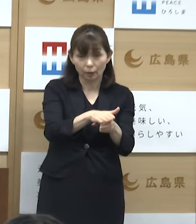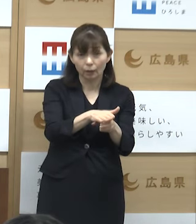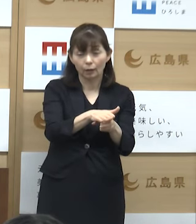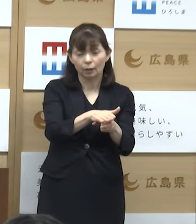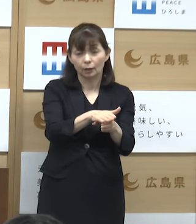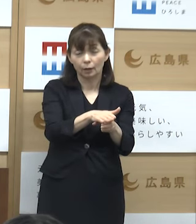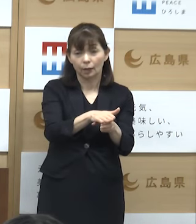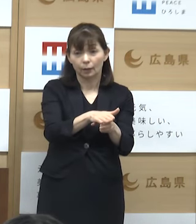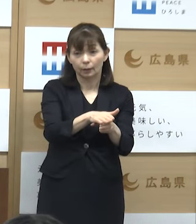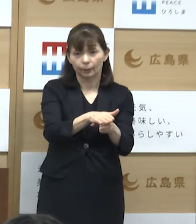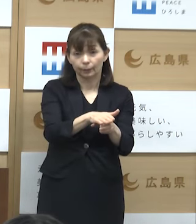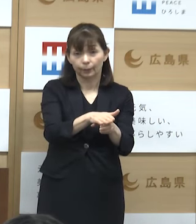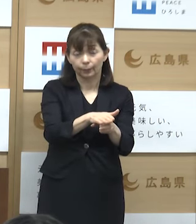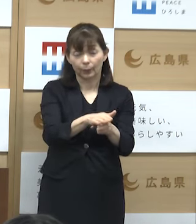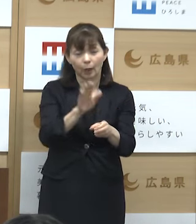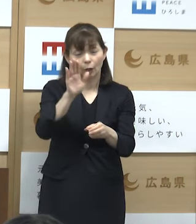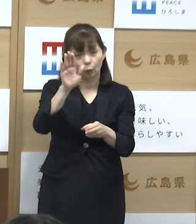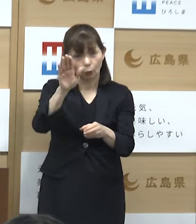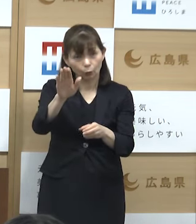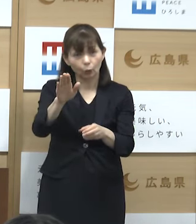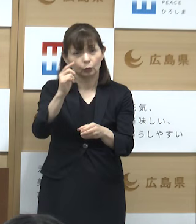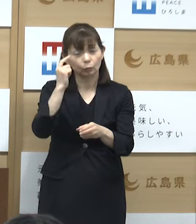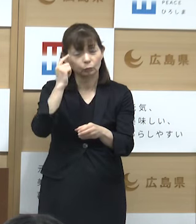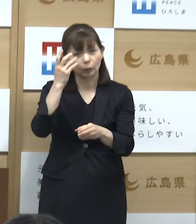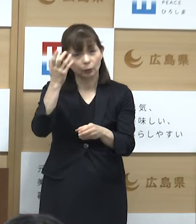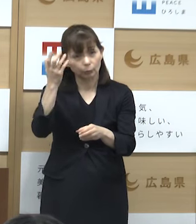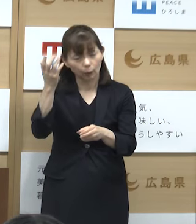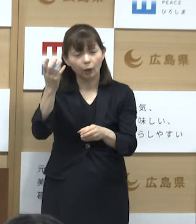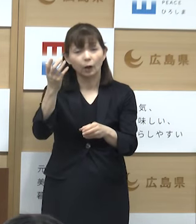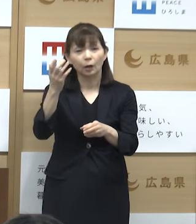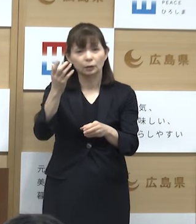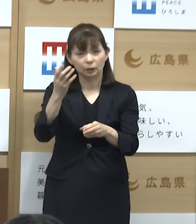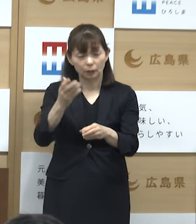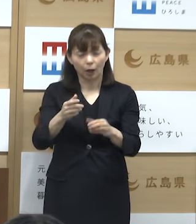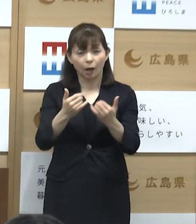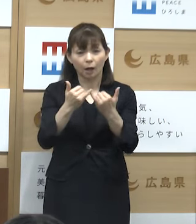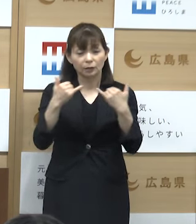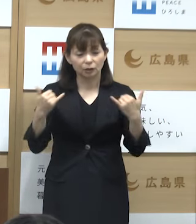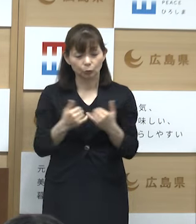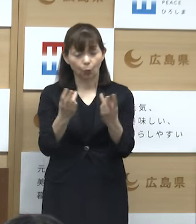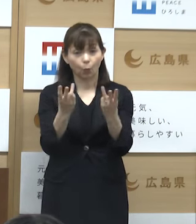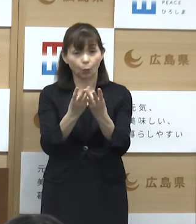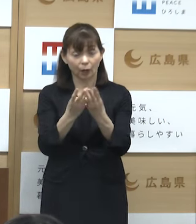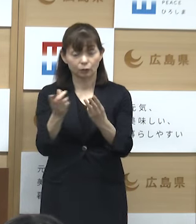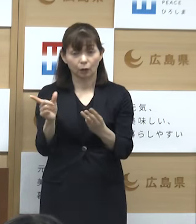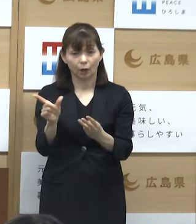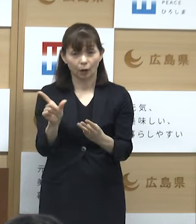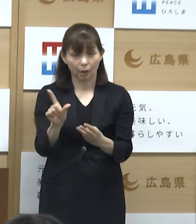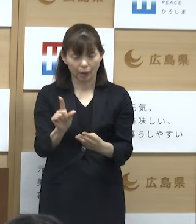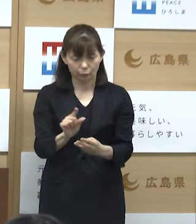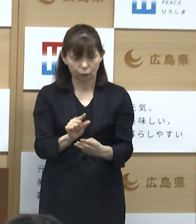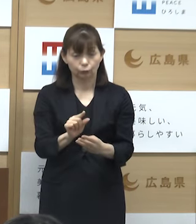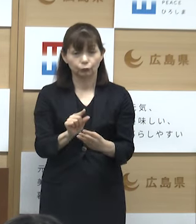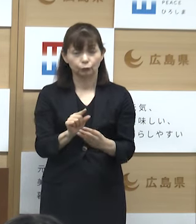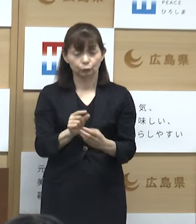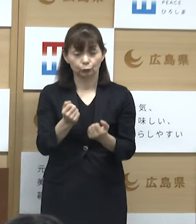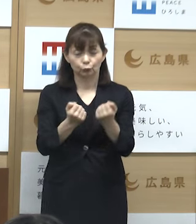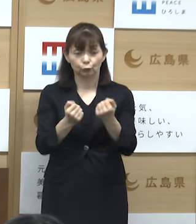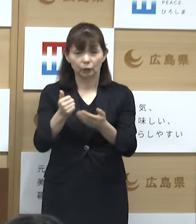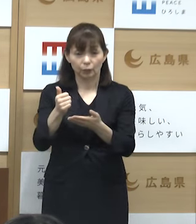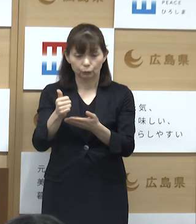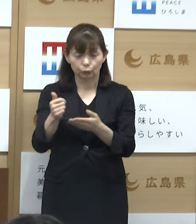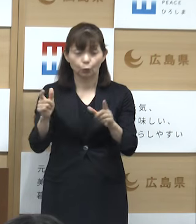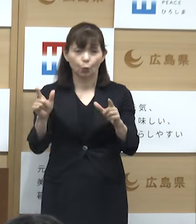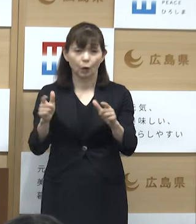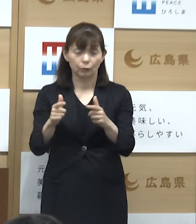まあ、今後見据えると人口減少とか運転不足というような社会環境の変化をしているで、まあ、鉄道